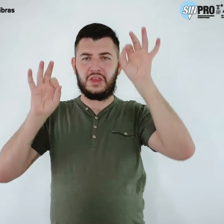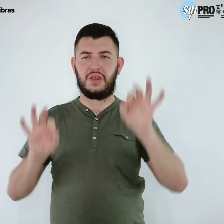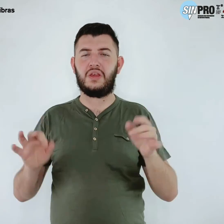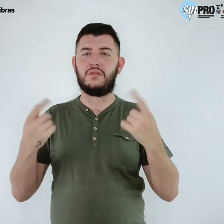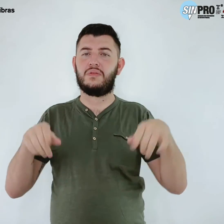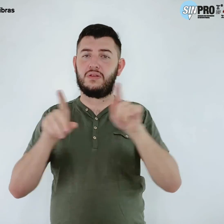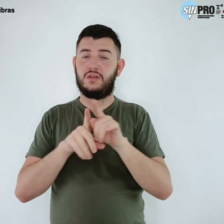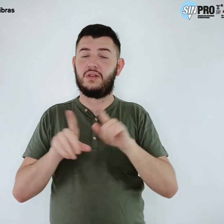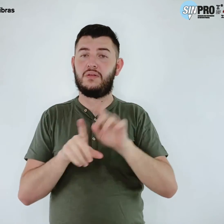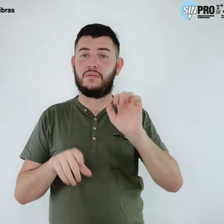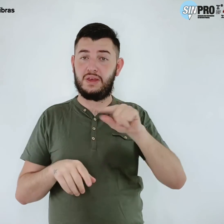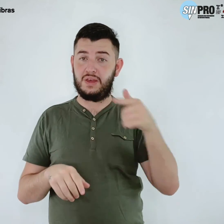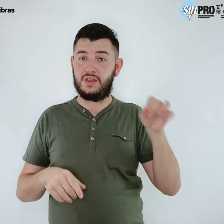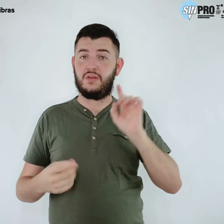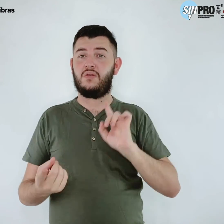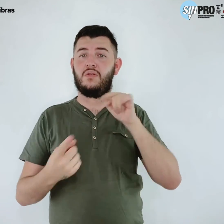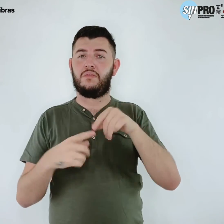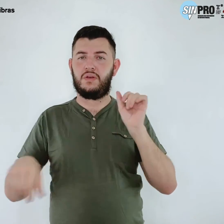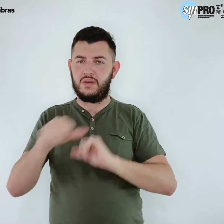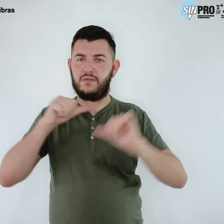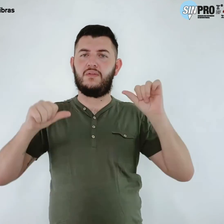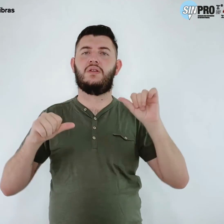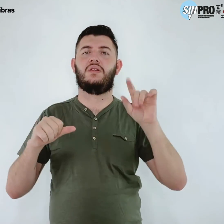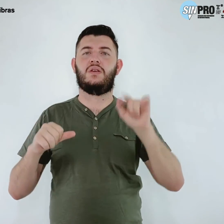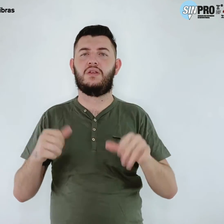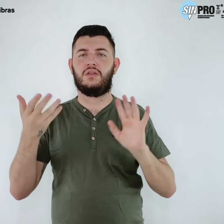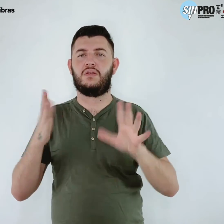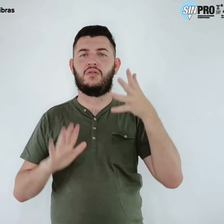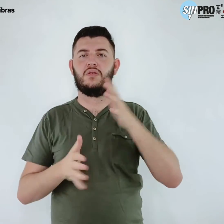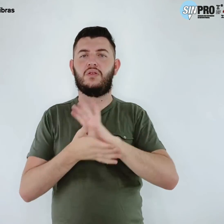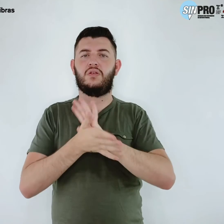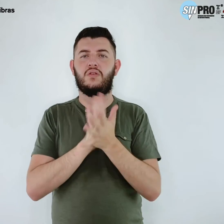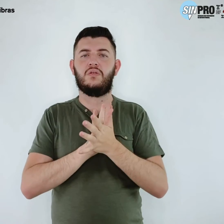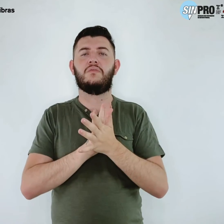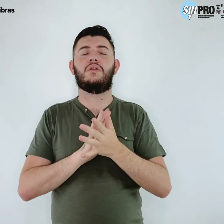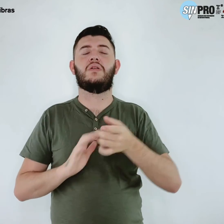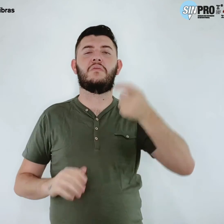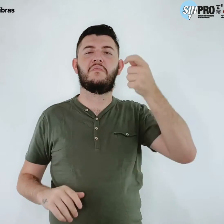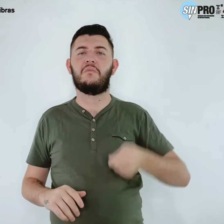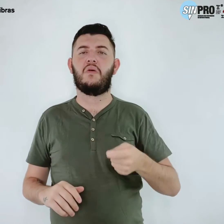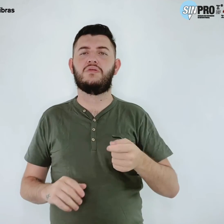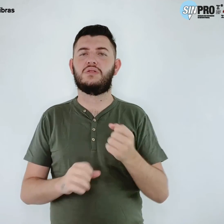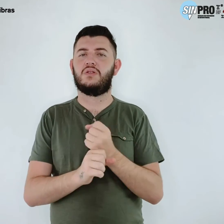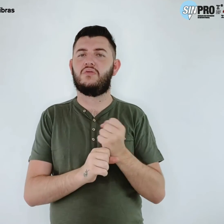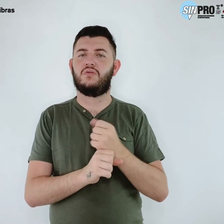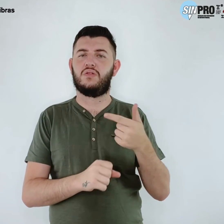consciência, é preciso agir para reverter essa condição de opressão imposta